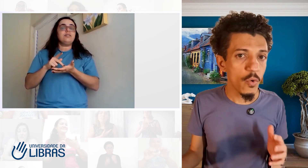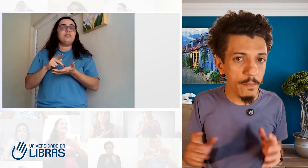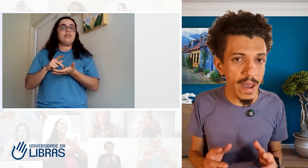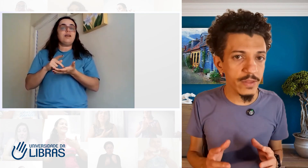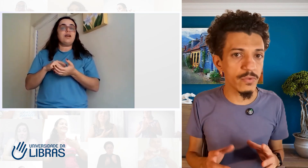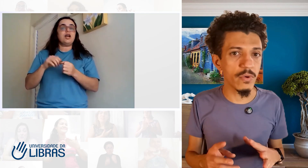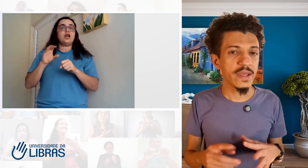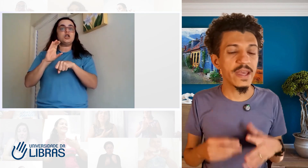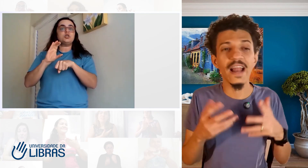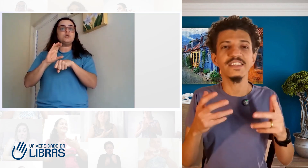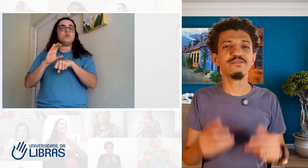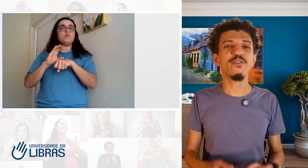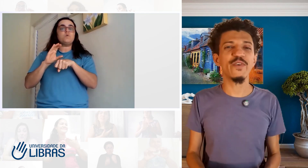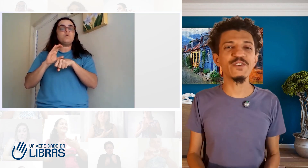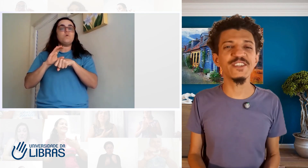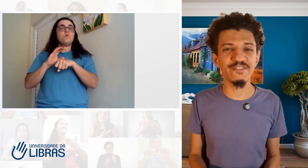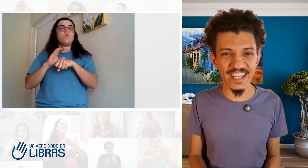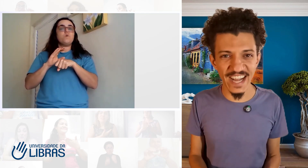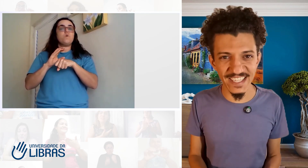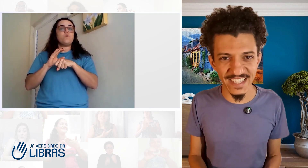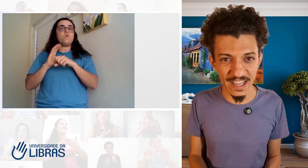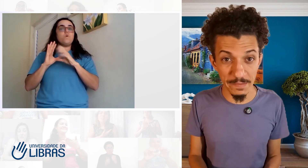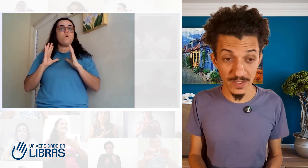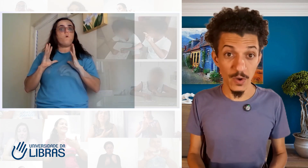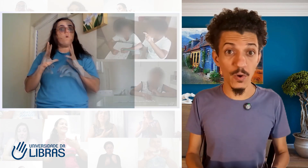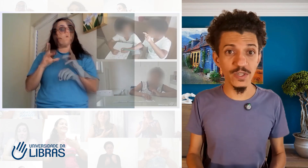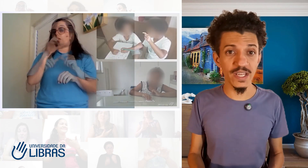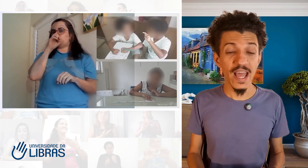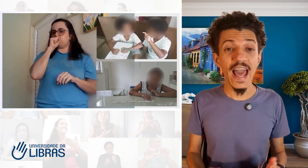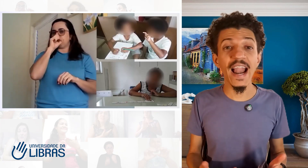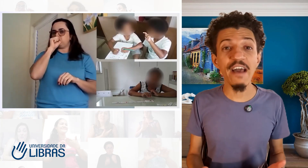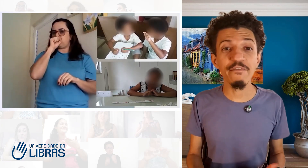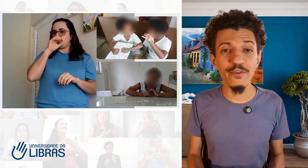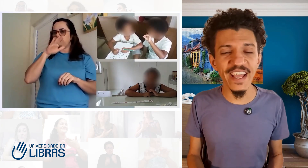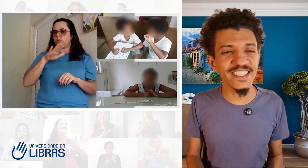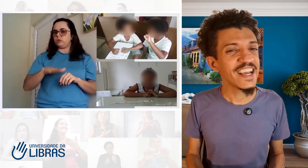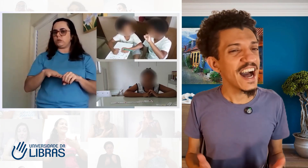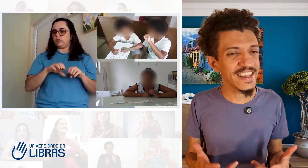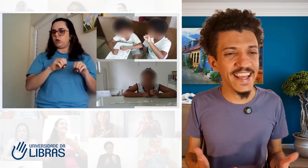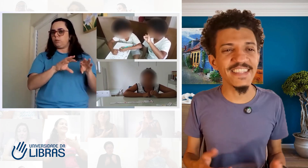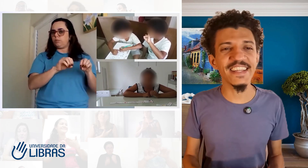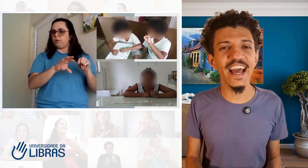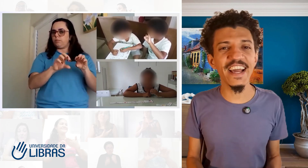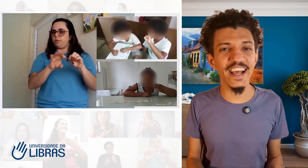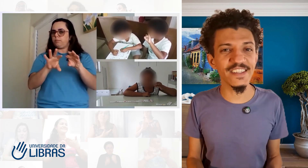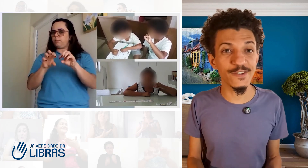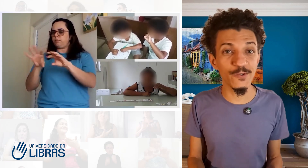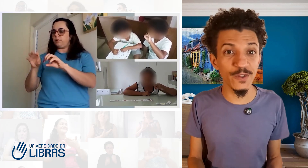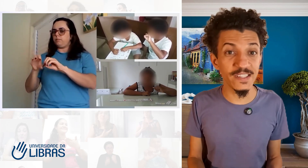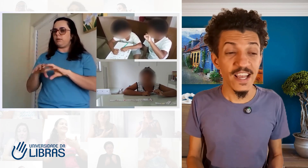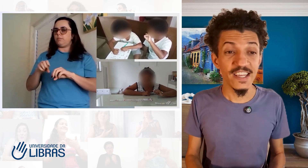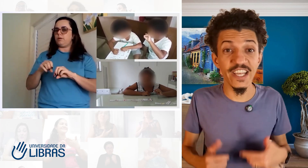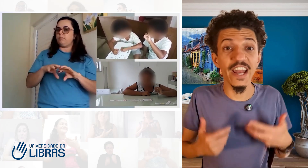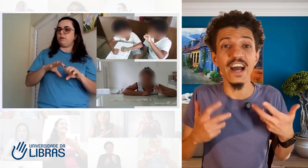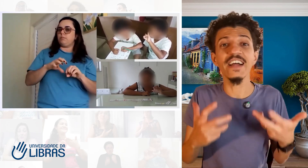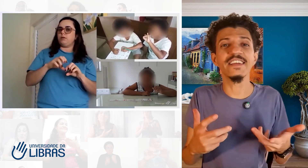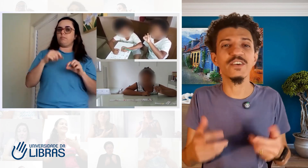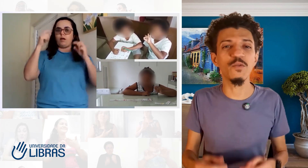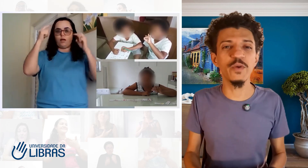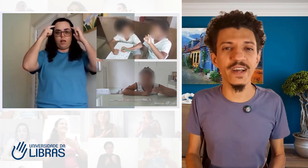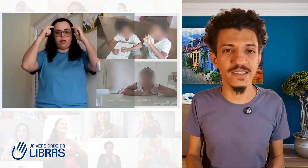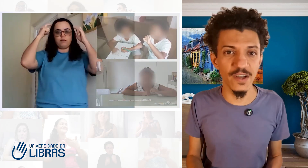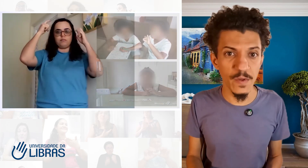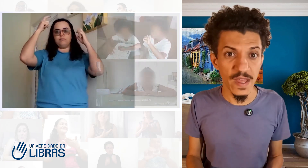aplicar o método que ela desenvolveu-se de verdade na Libras. Hoje, ela é fluente, atende até crianças surdas, gerando